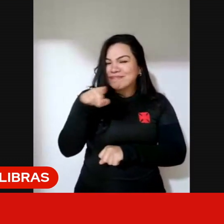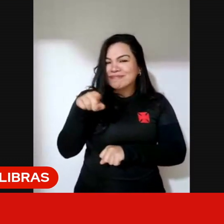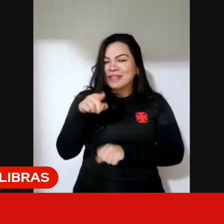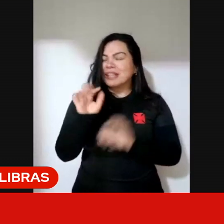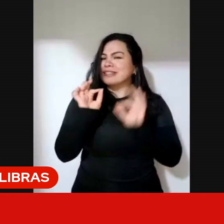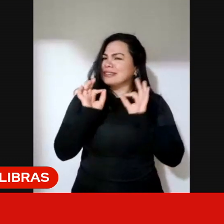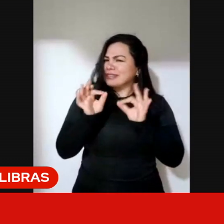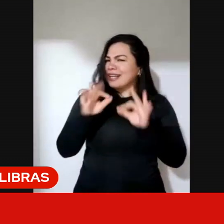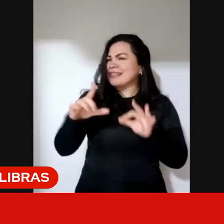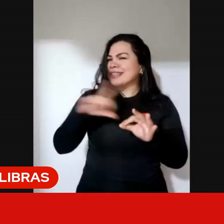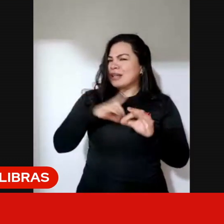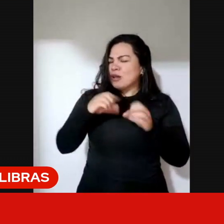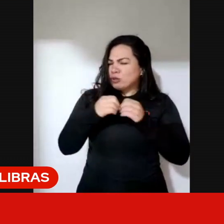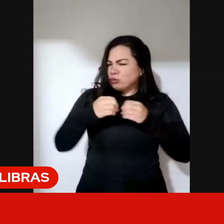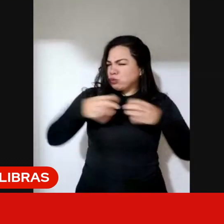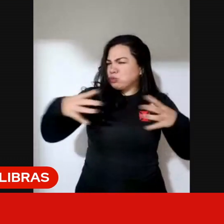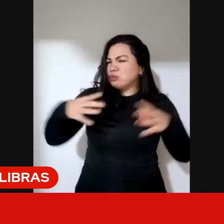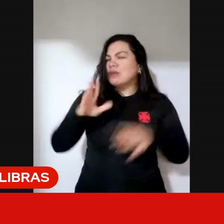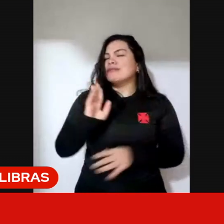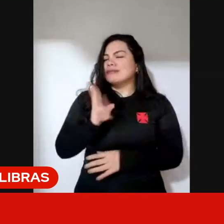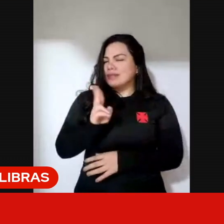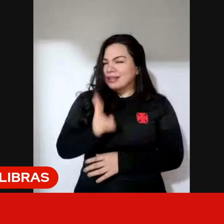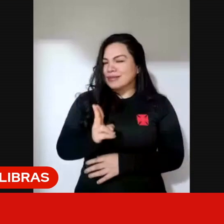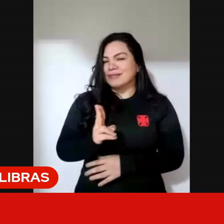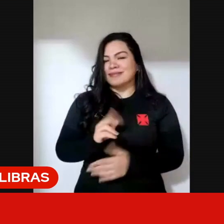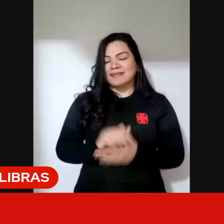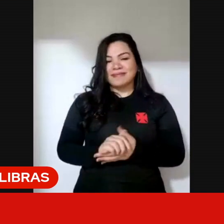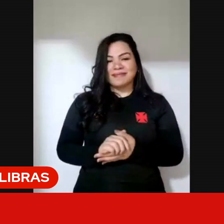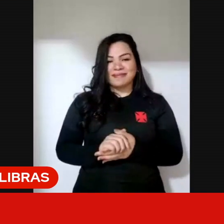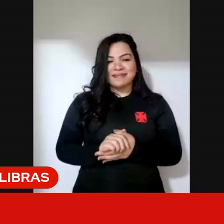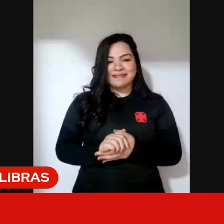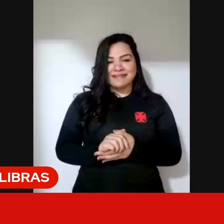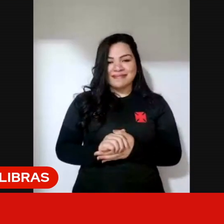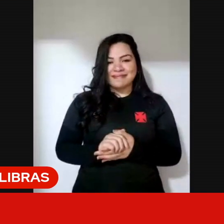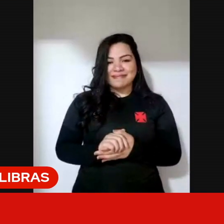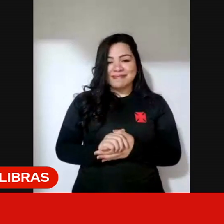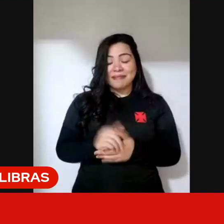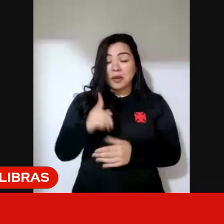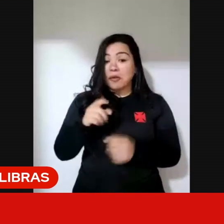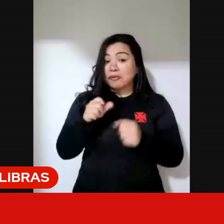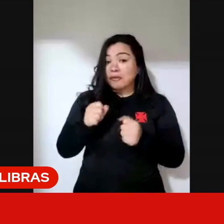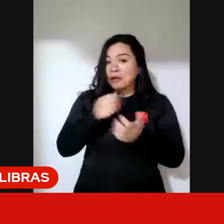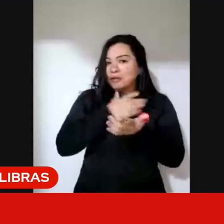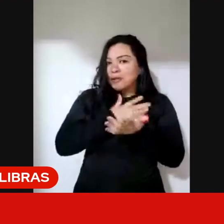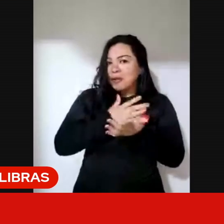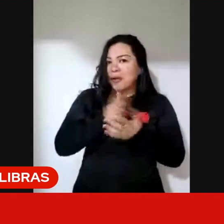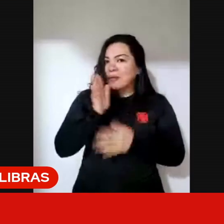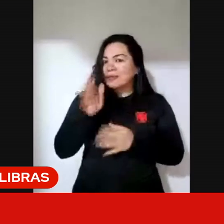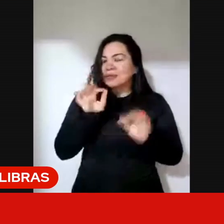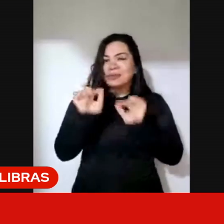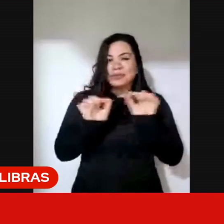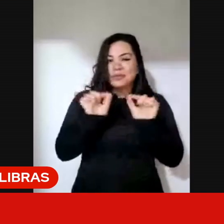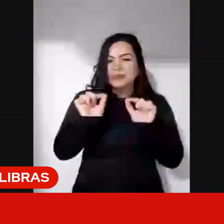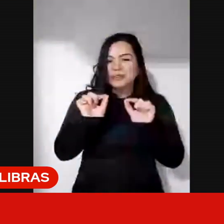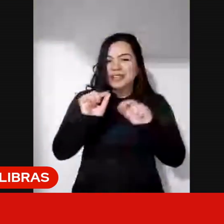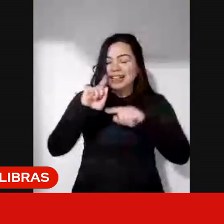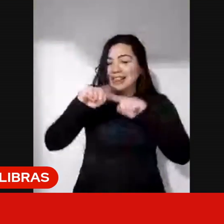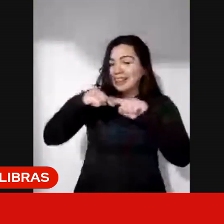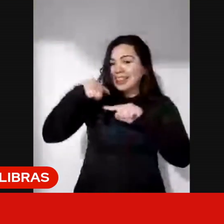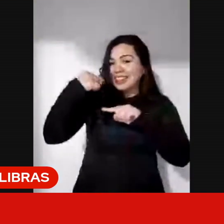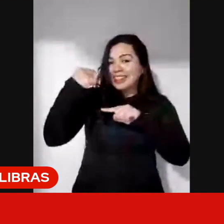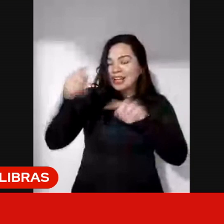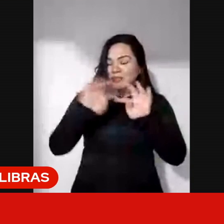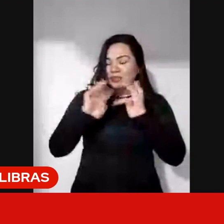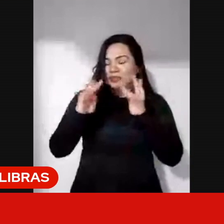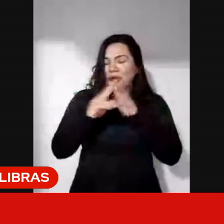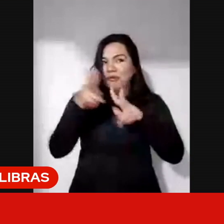certeza tá cheio, sem dúvida. E você pode começar já a ver aonde depois da pandemia você vai ver